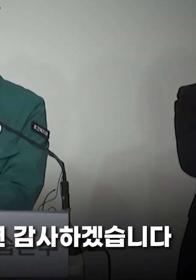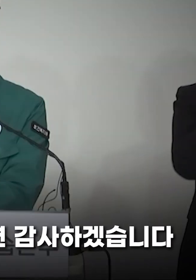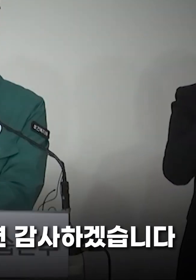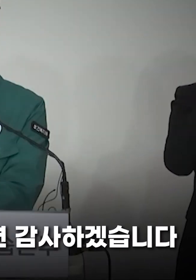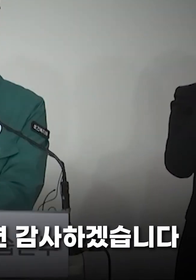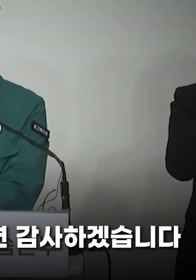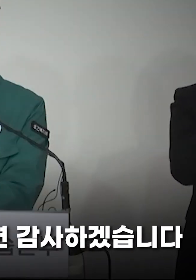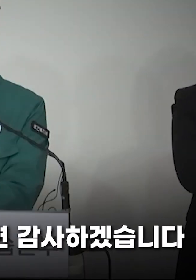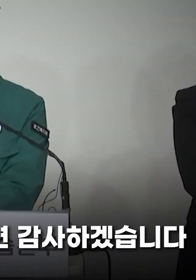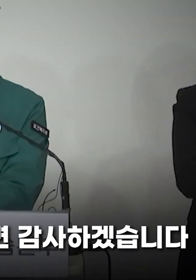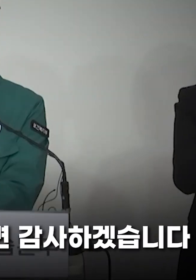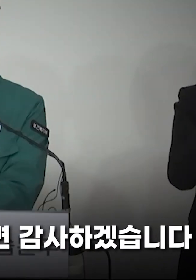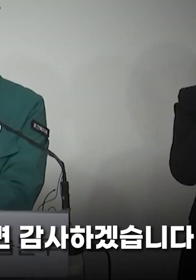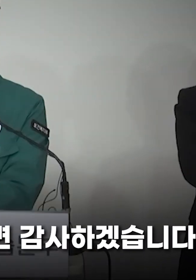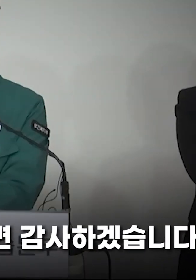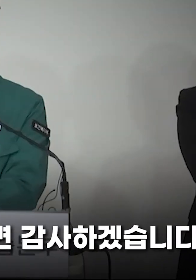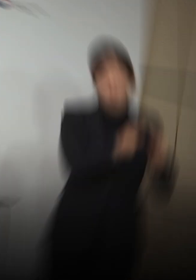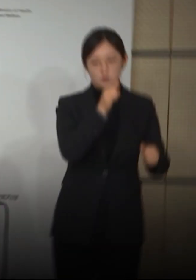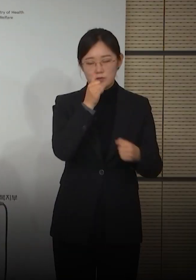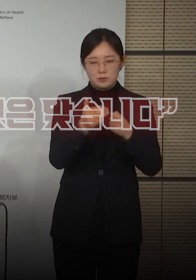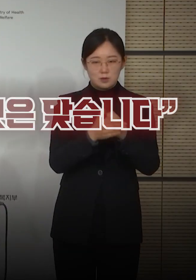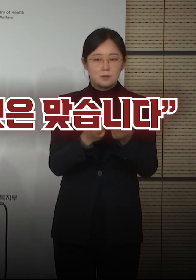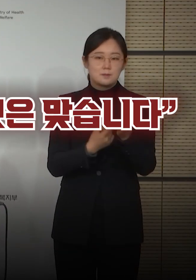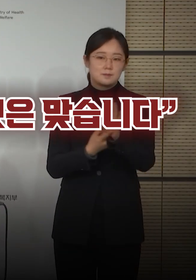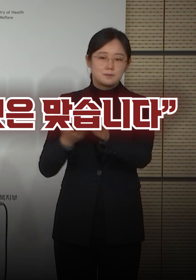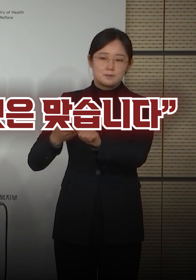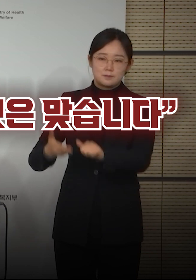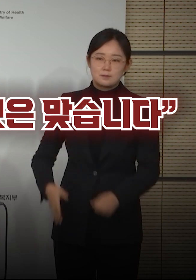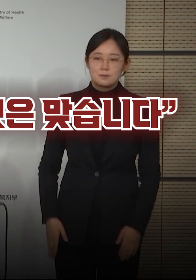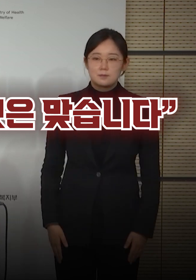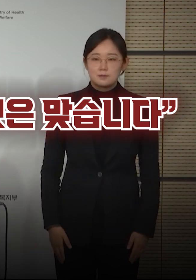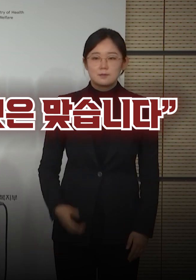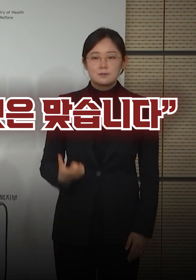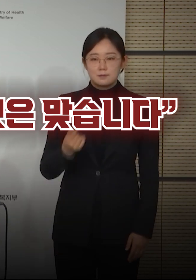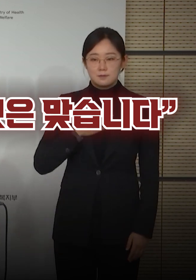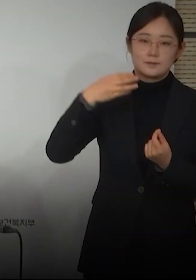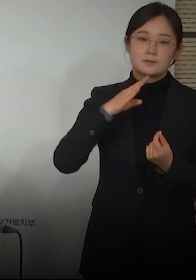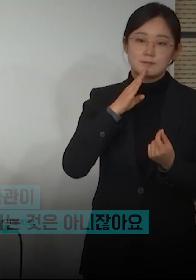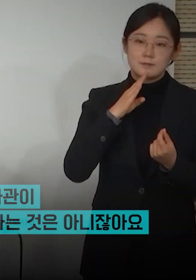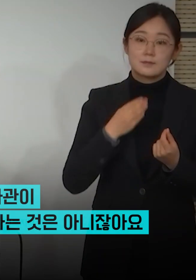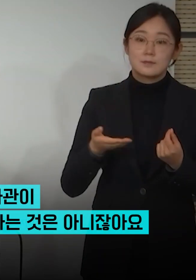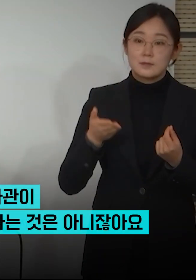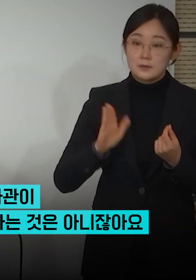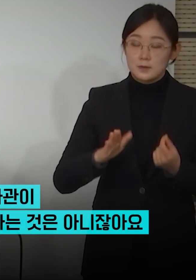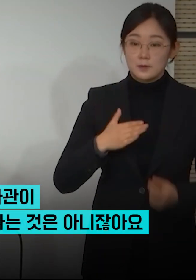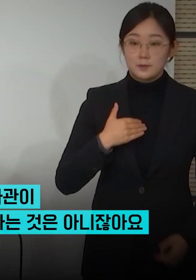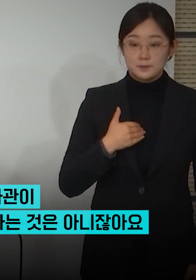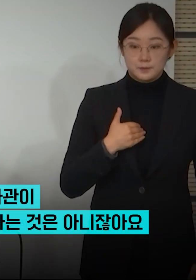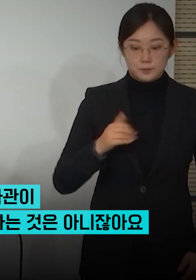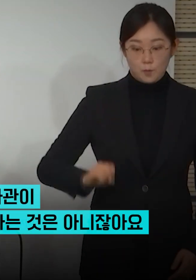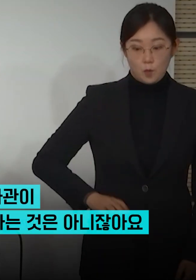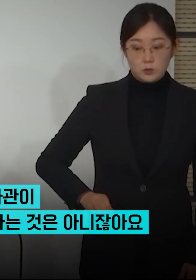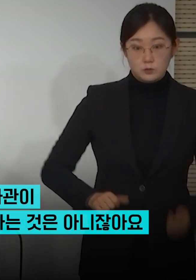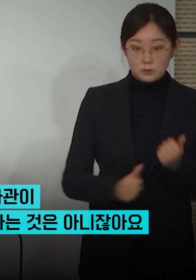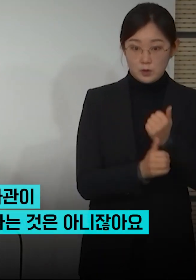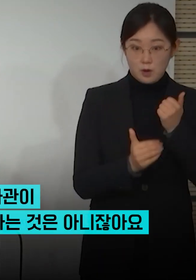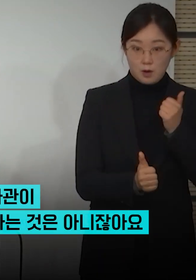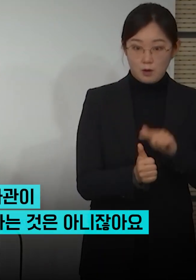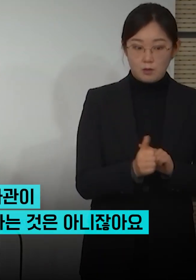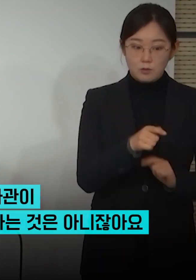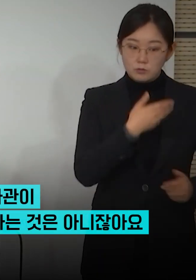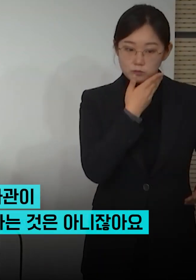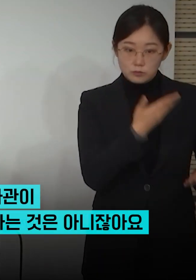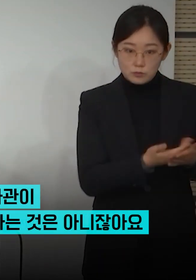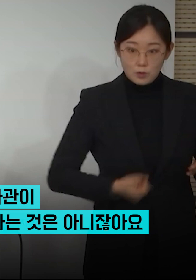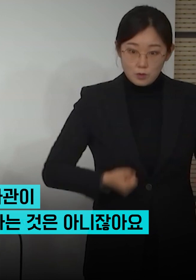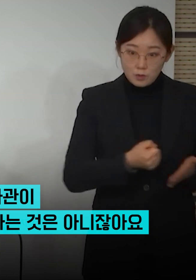빌어서 좀 확실하게 말씀을 해주시면 감사하겠습니다. 네, 저희 딸이 고3인 것은 맞습니다. 그런데 복지부 차관이 이 중요한